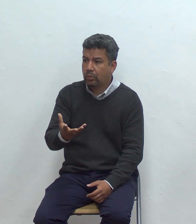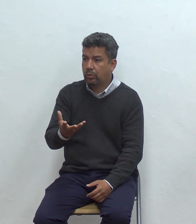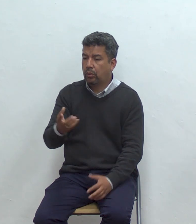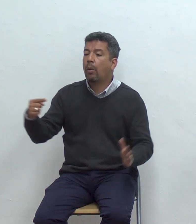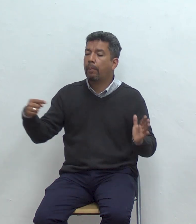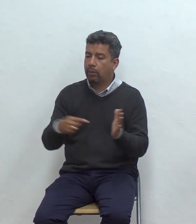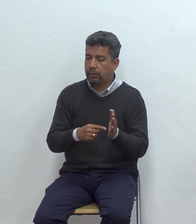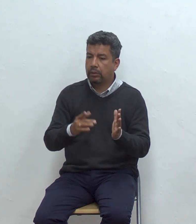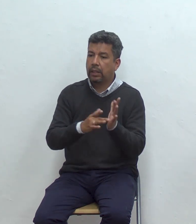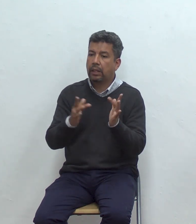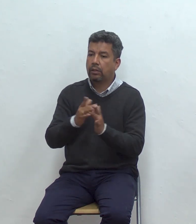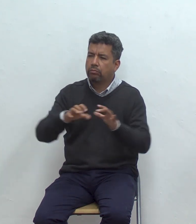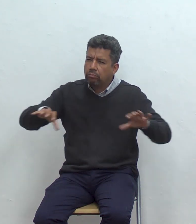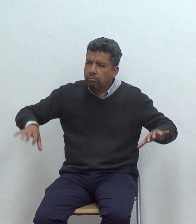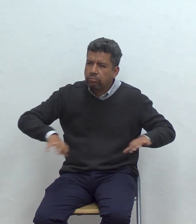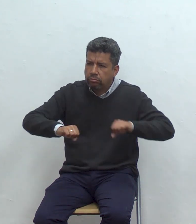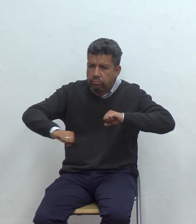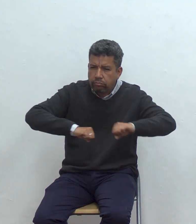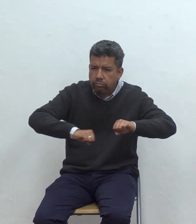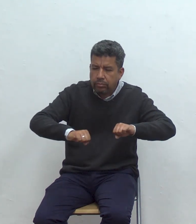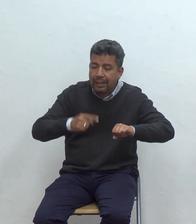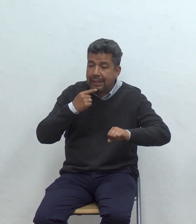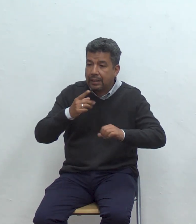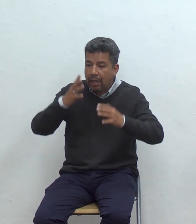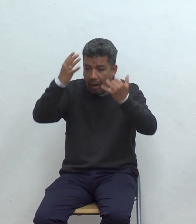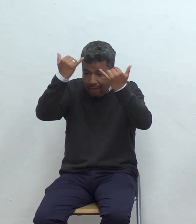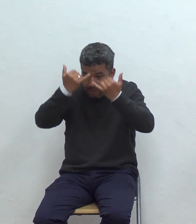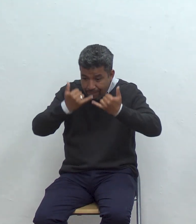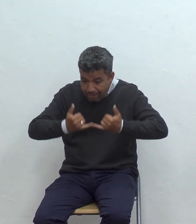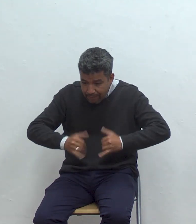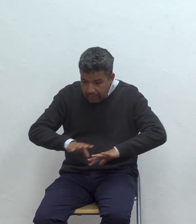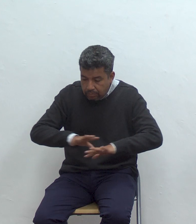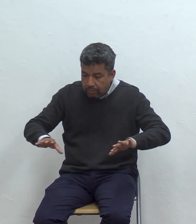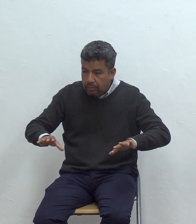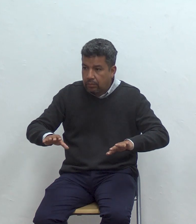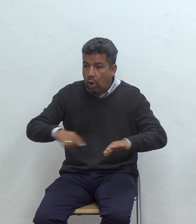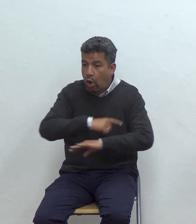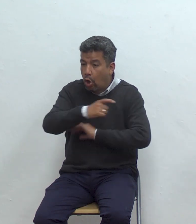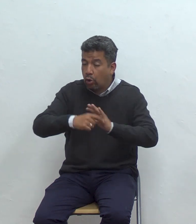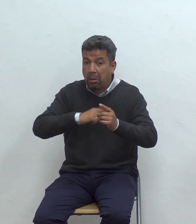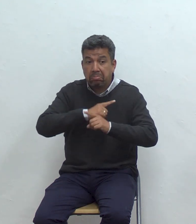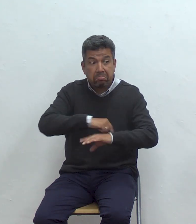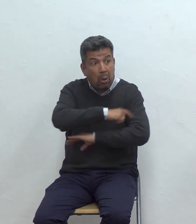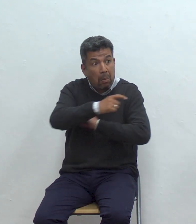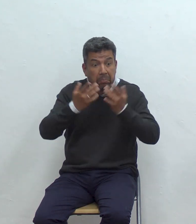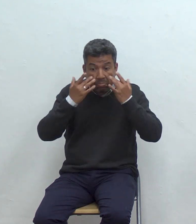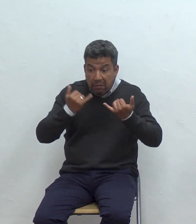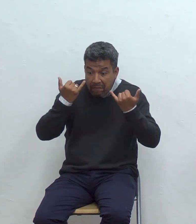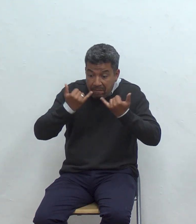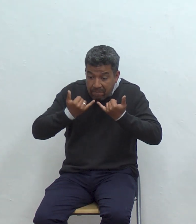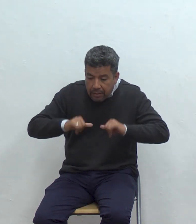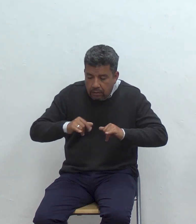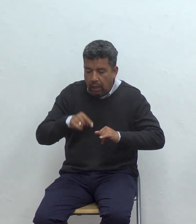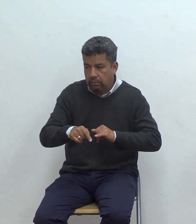Por eso es que cuando Jesús hace la obra, es la consumación de los siglos. Ya todo está hecho en los cielos y en la tierra.